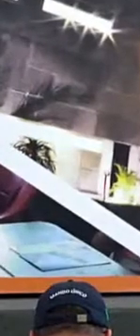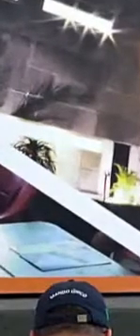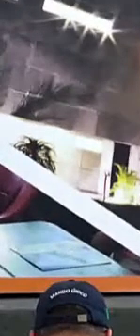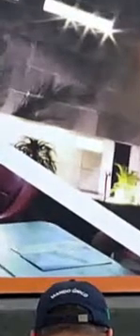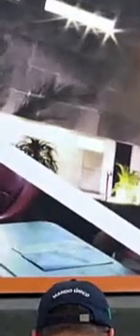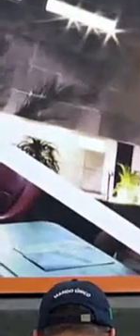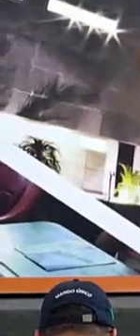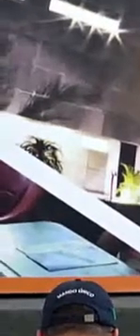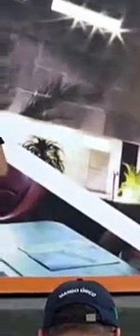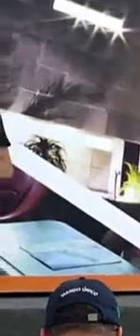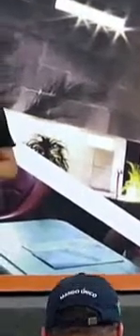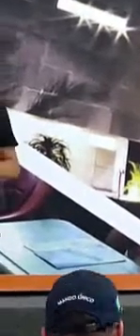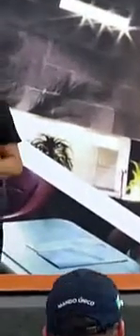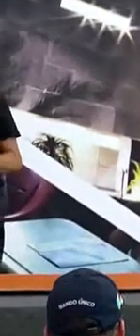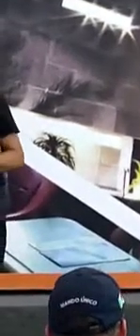Tenemos hoy